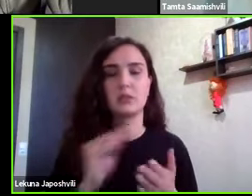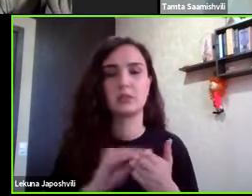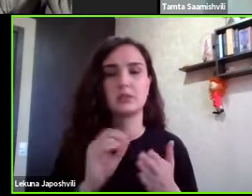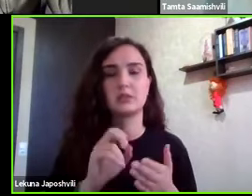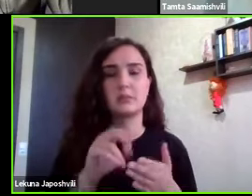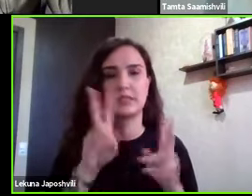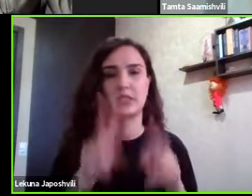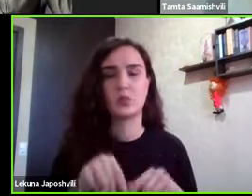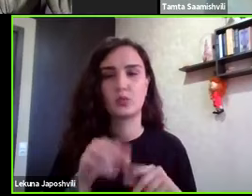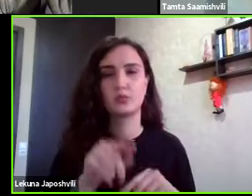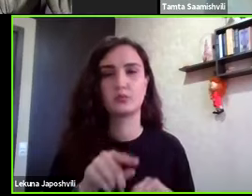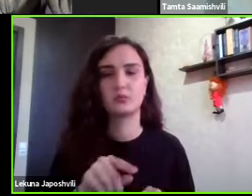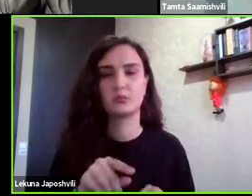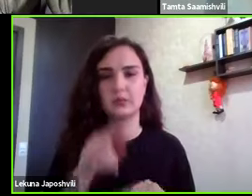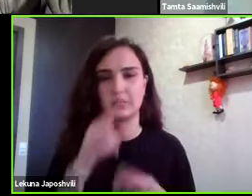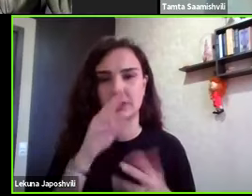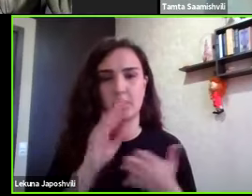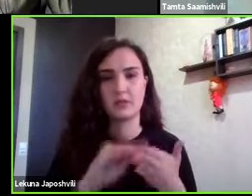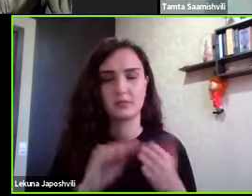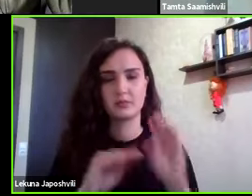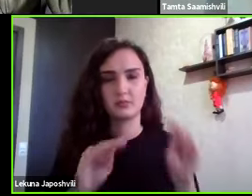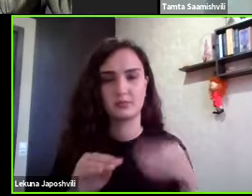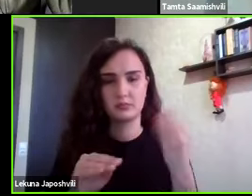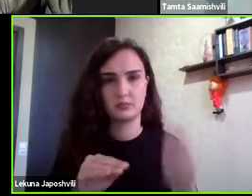სპეციალური წამლები.